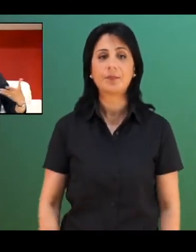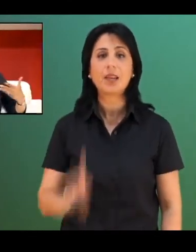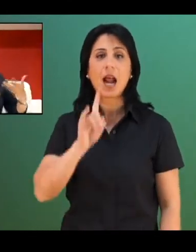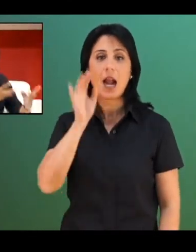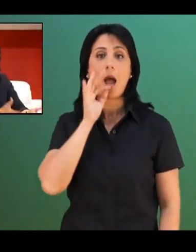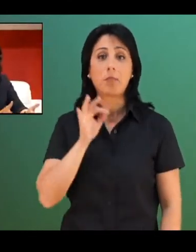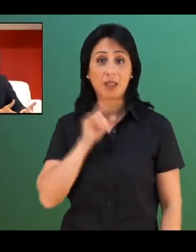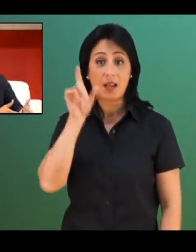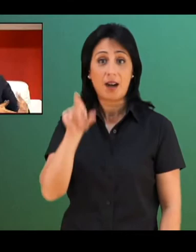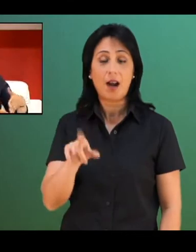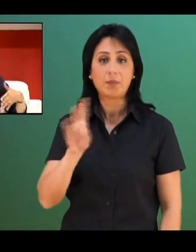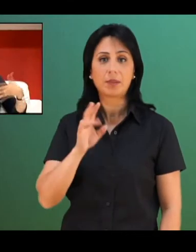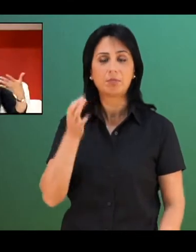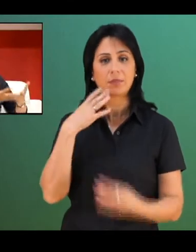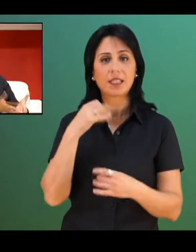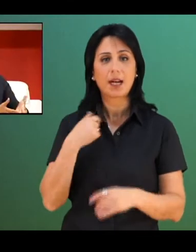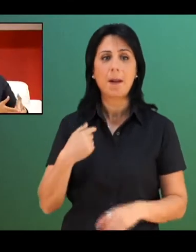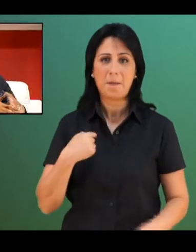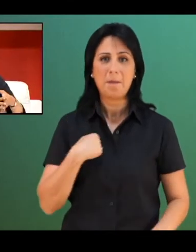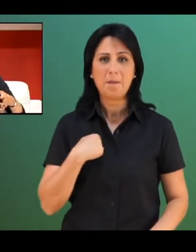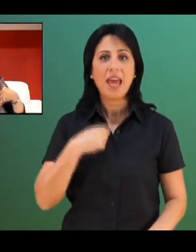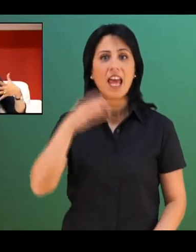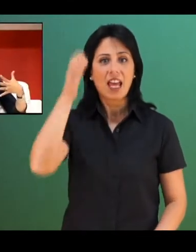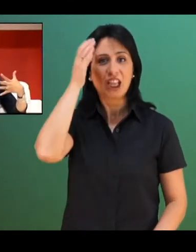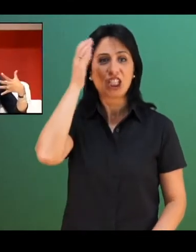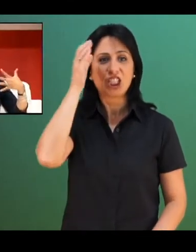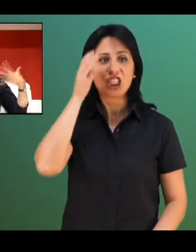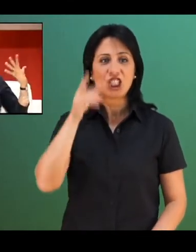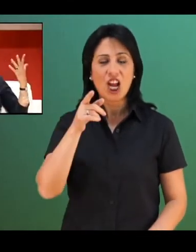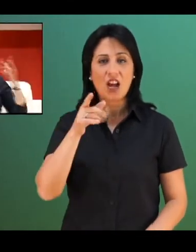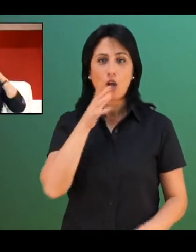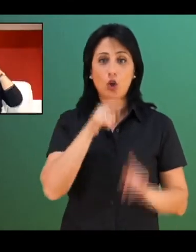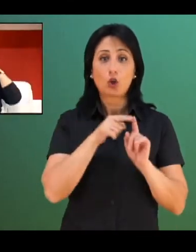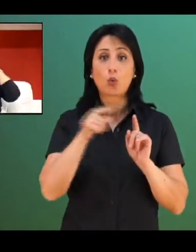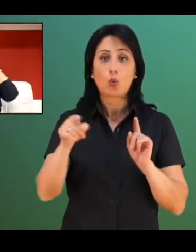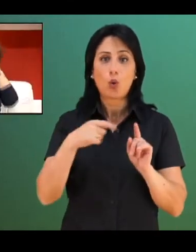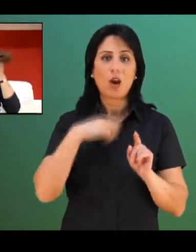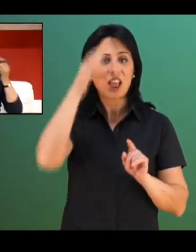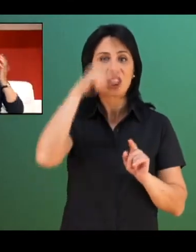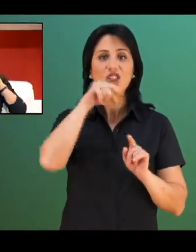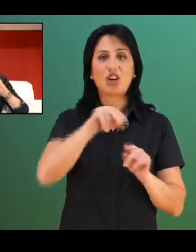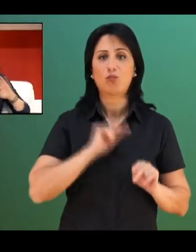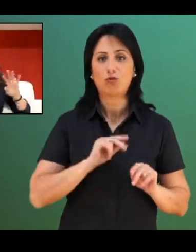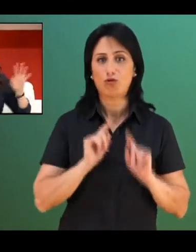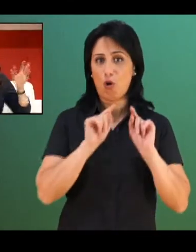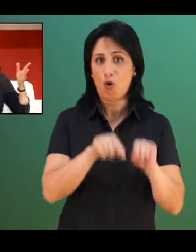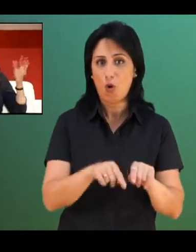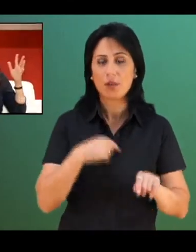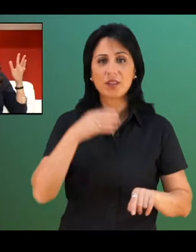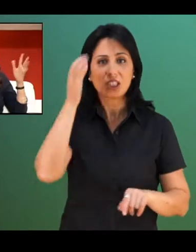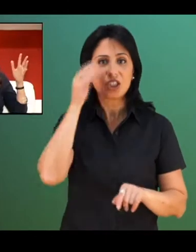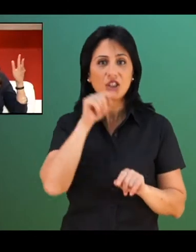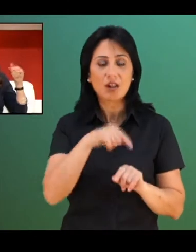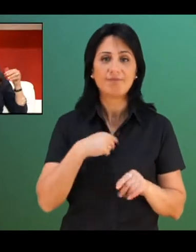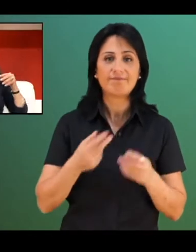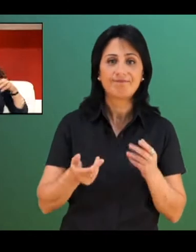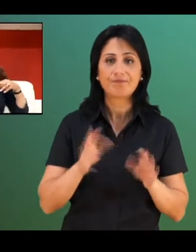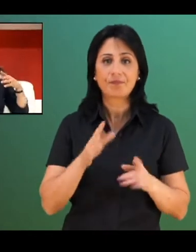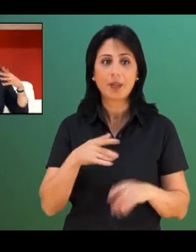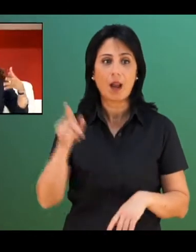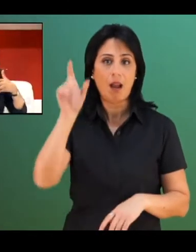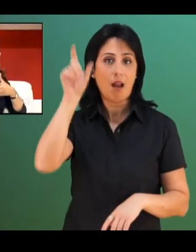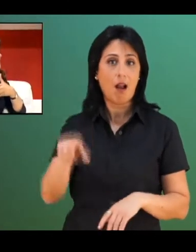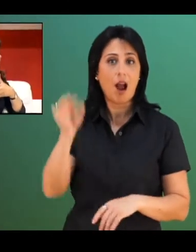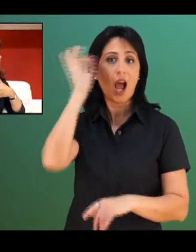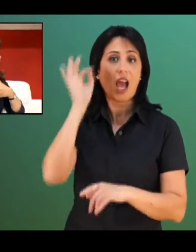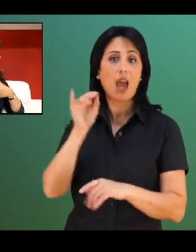ის პერიოდია, ნიჭიერში ამიყვანეს, ნიჭიერში დამიძახეს და რაღაცა და ხა გერმანელია, გაიგე, ახალი ჩამოსულია იქიდან და ცოტა გერმანულად ურიკინებს, ეგ